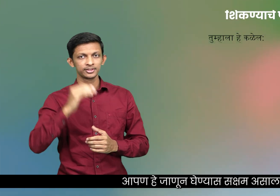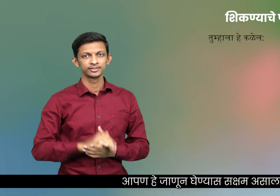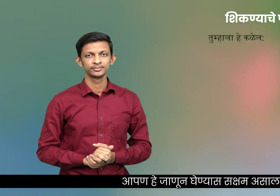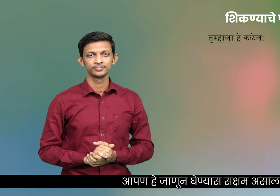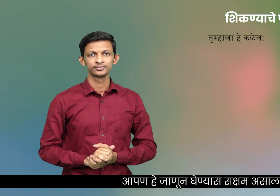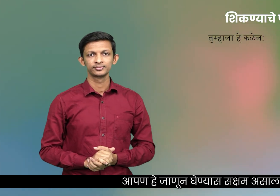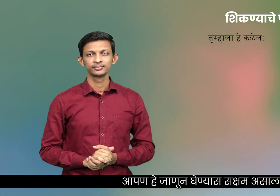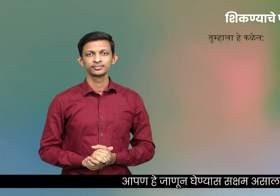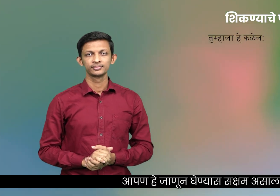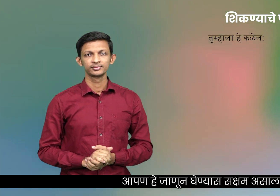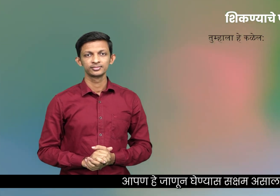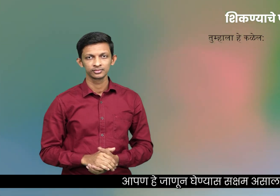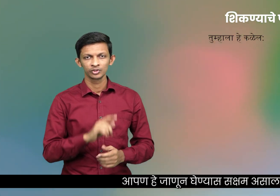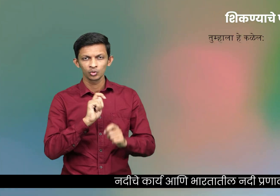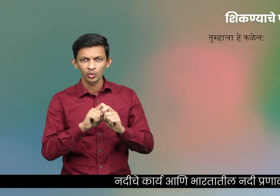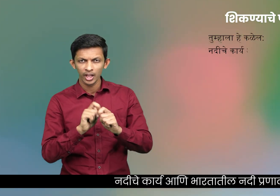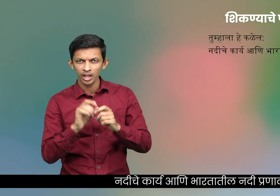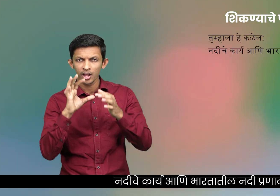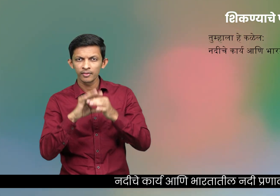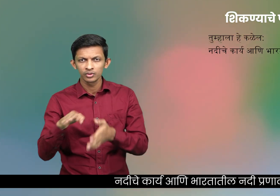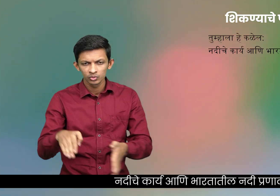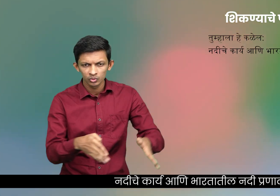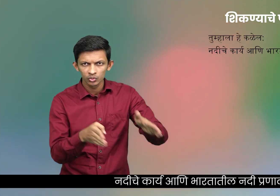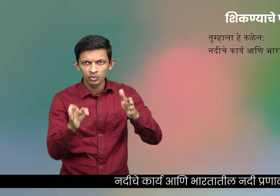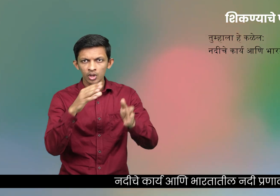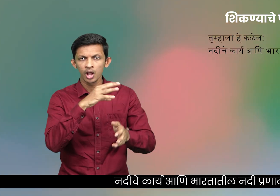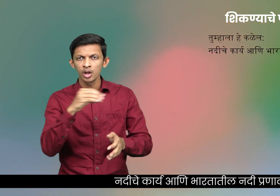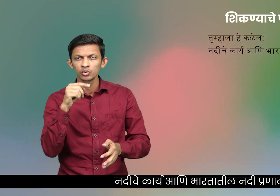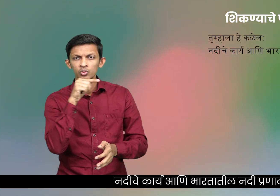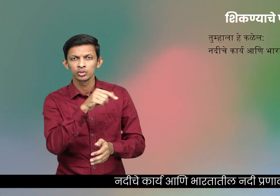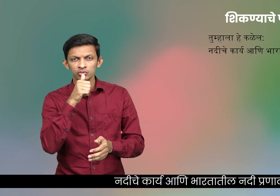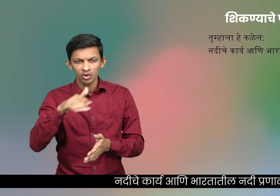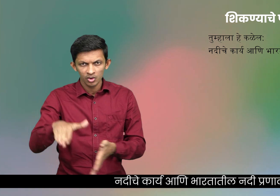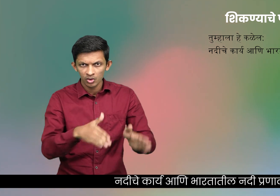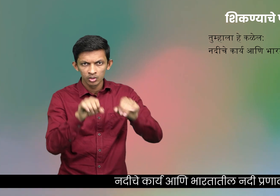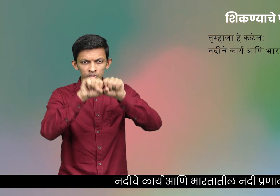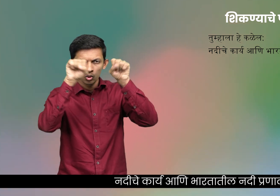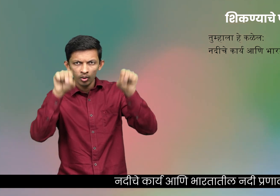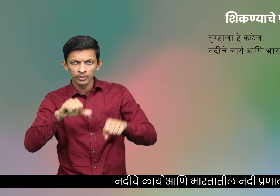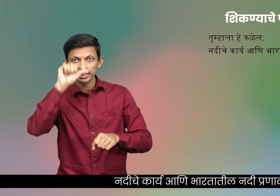आपण हे जाणण्यास सक्षम असाल. नदीचं कार्य आणि भारतातील नदी प्रणाली.